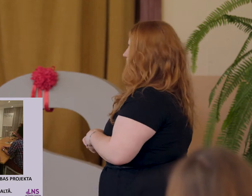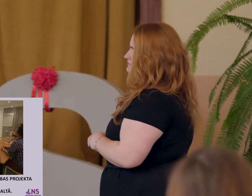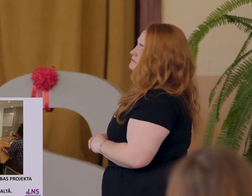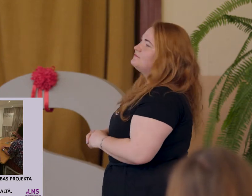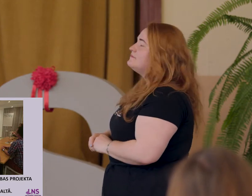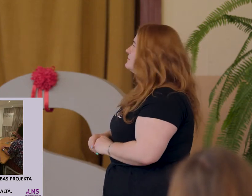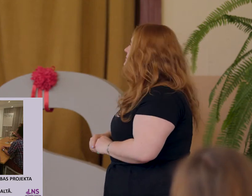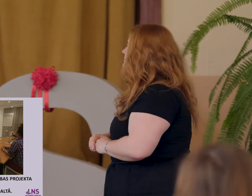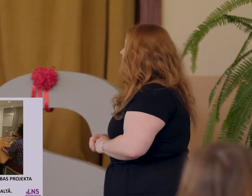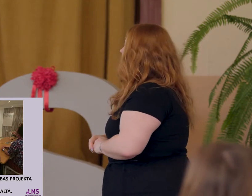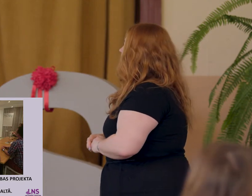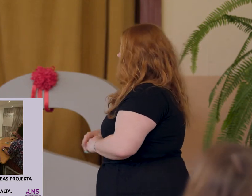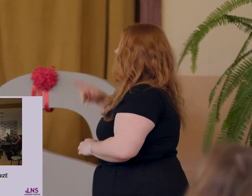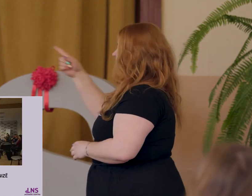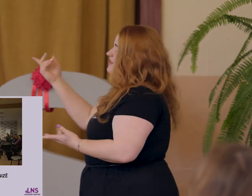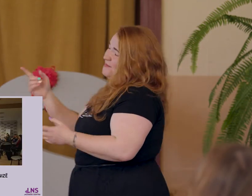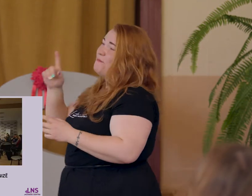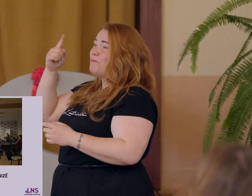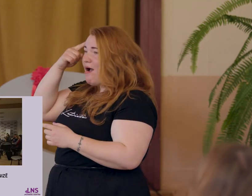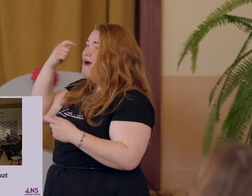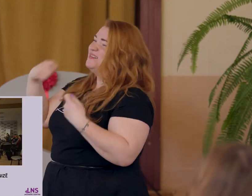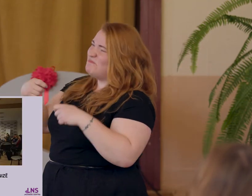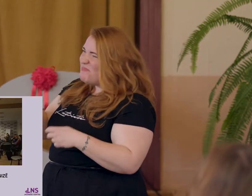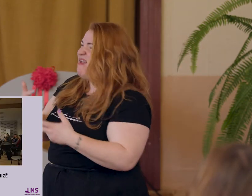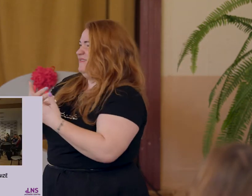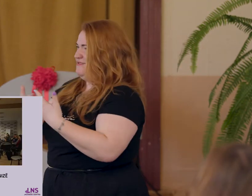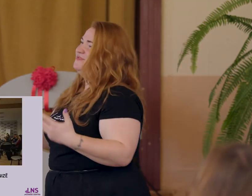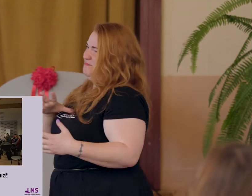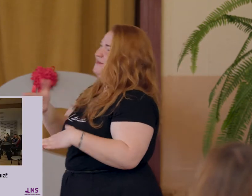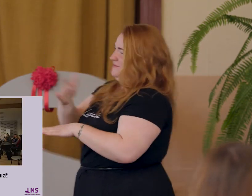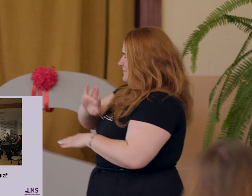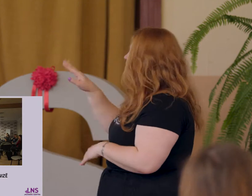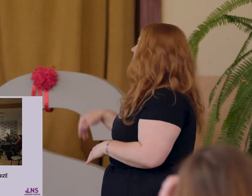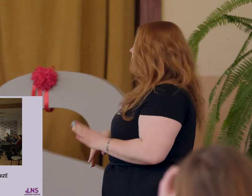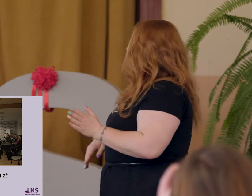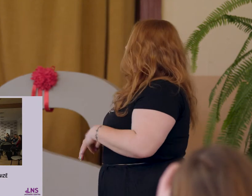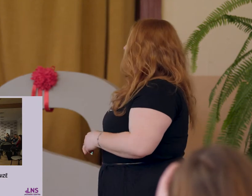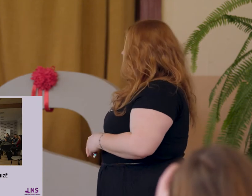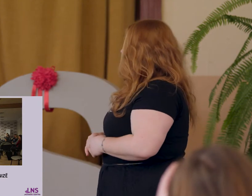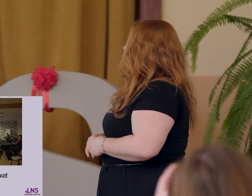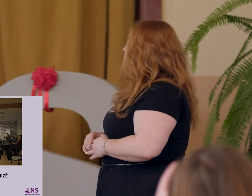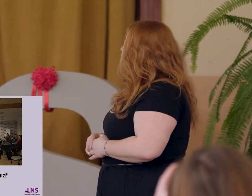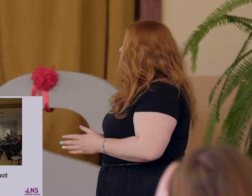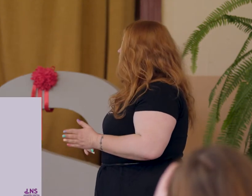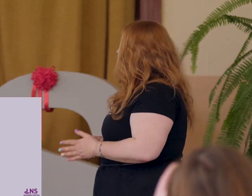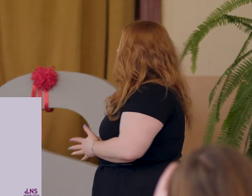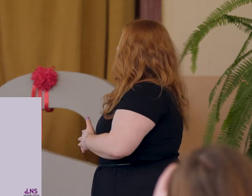savā starpā, jā. Un arī rekur, kā mēs jums pieminējām tās prātu spēļu vakar, ko mēs organizējām